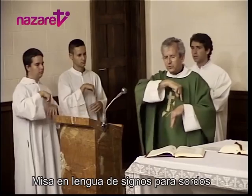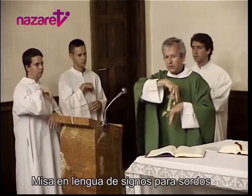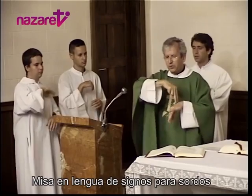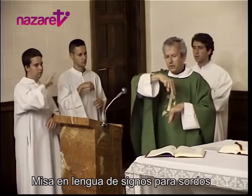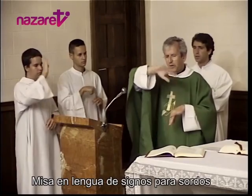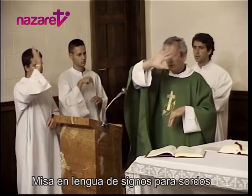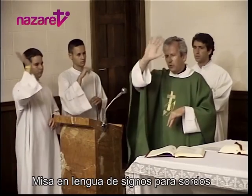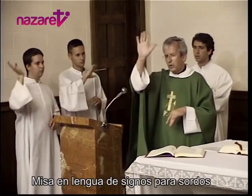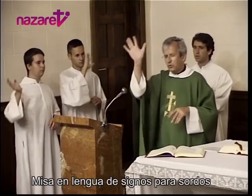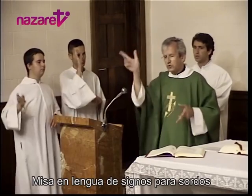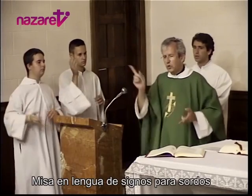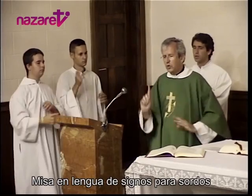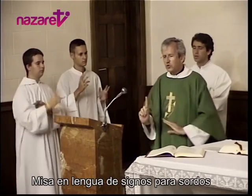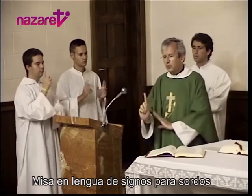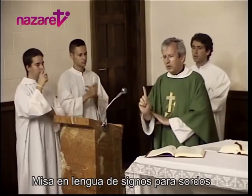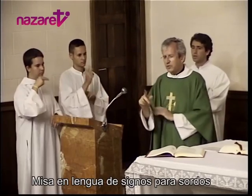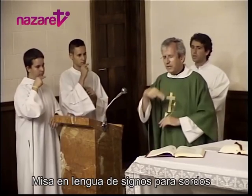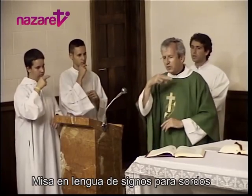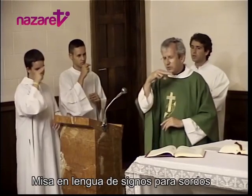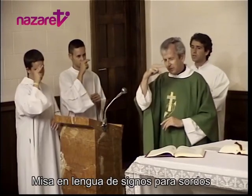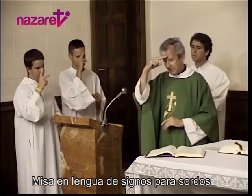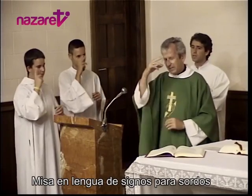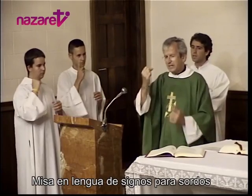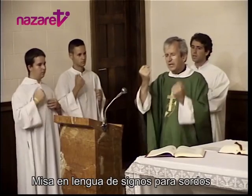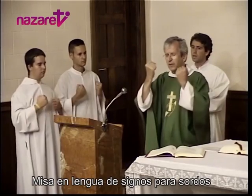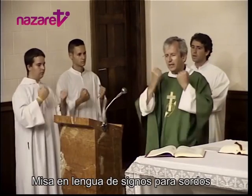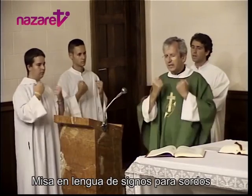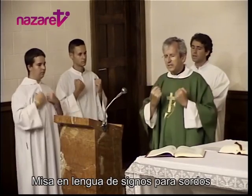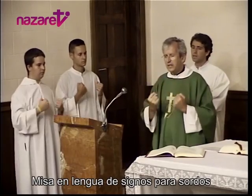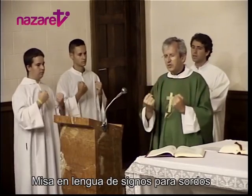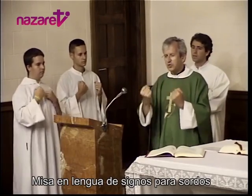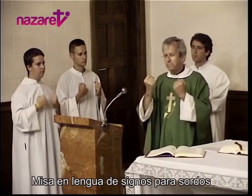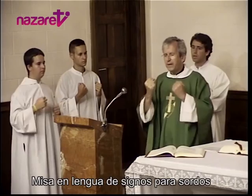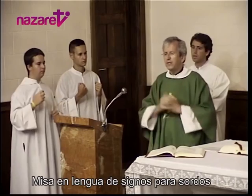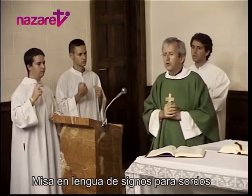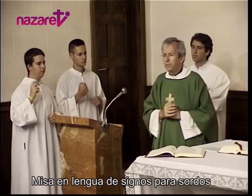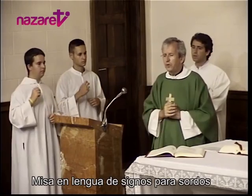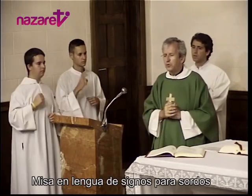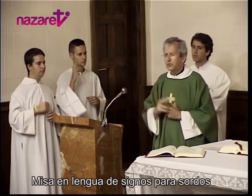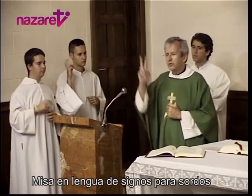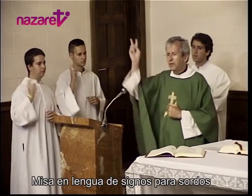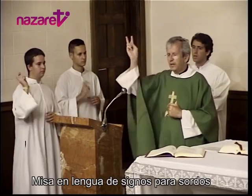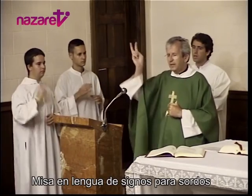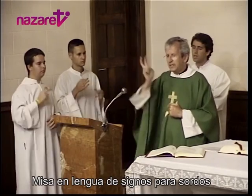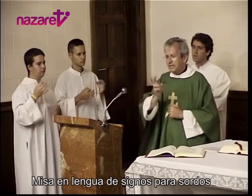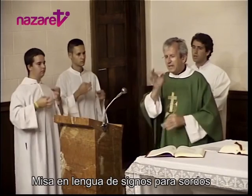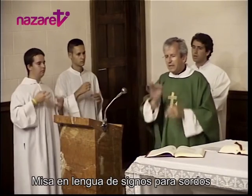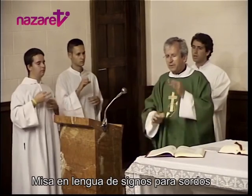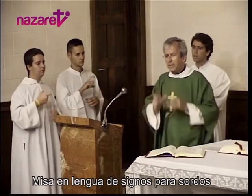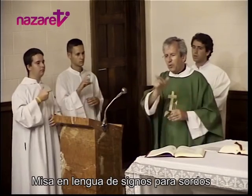resucitó de entre los muertos, subió a los cielos y está sentado a la derecha de Dios Padre Todopoderoso. Desde allí ha de venir a